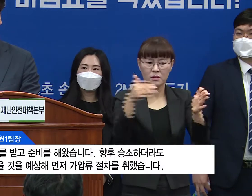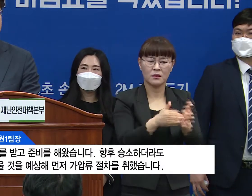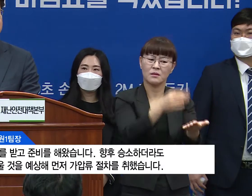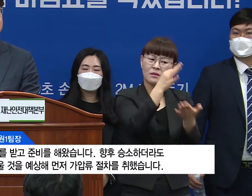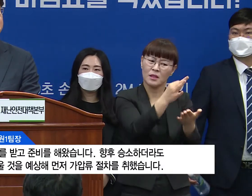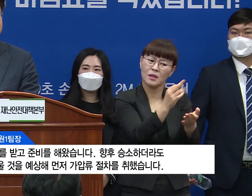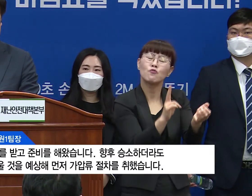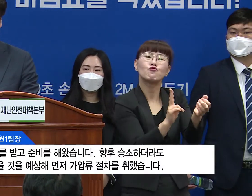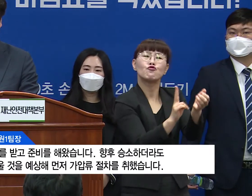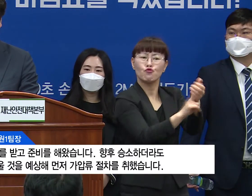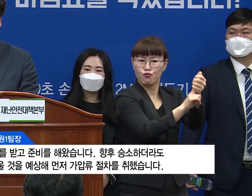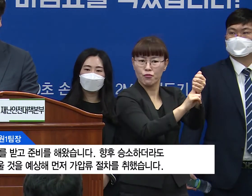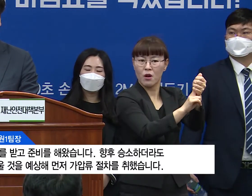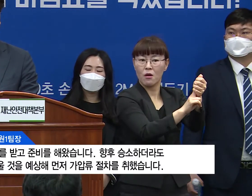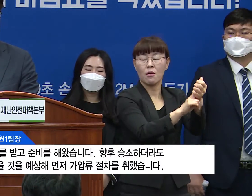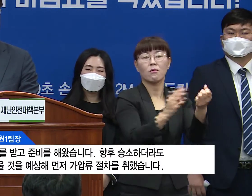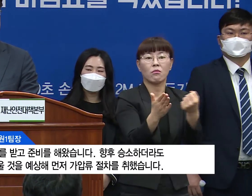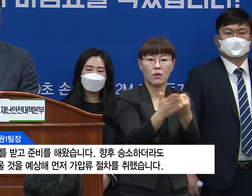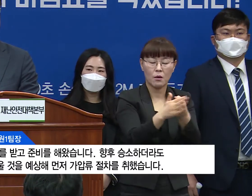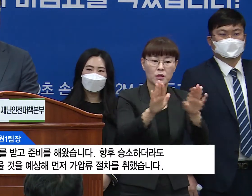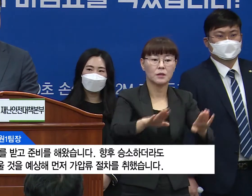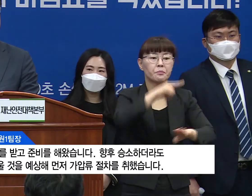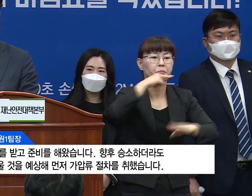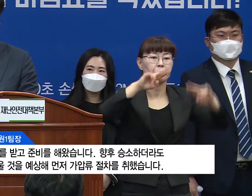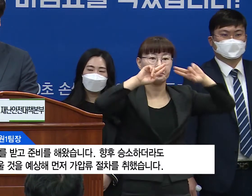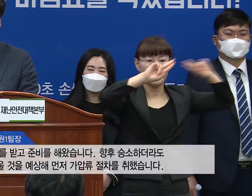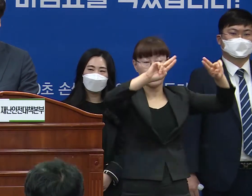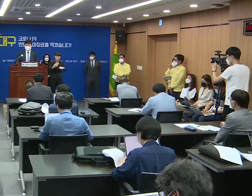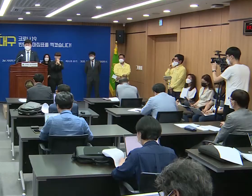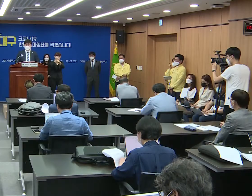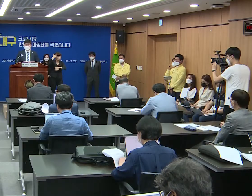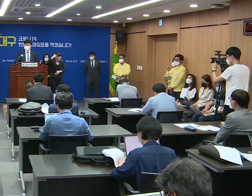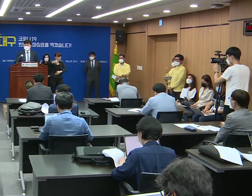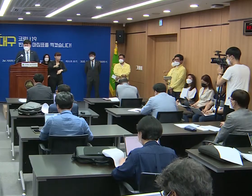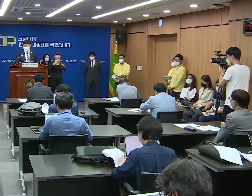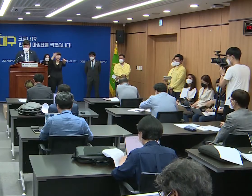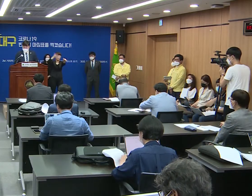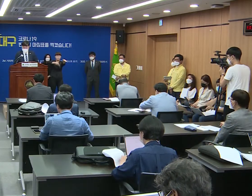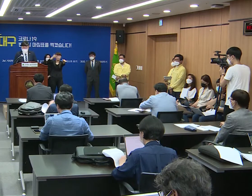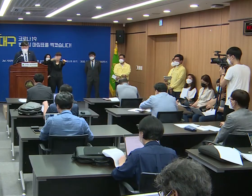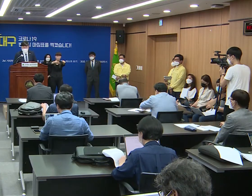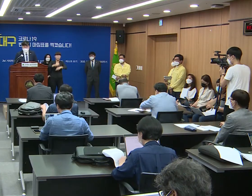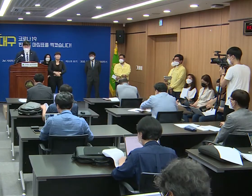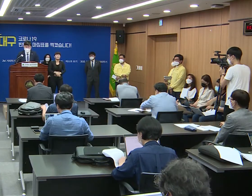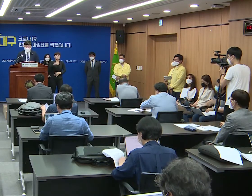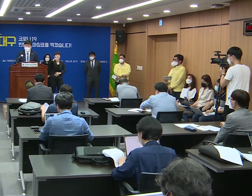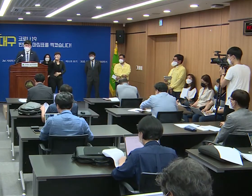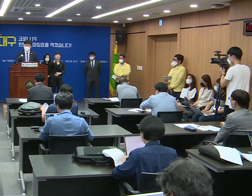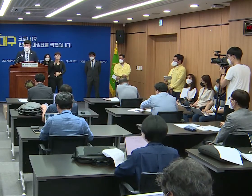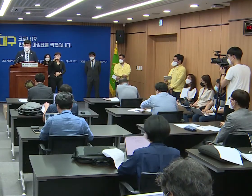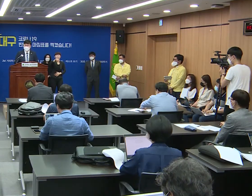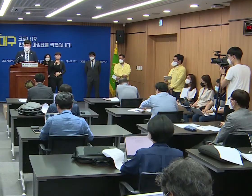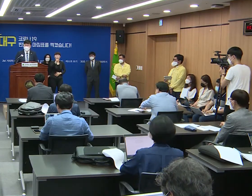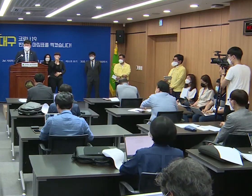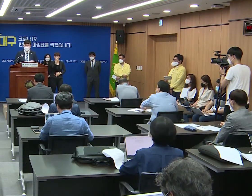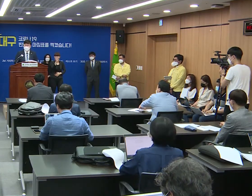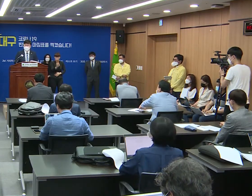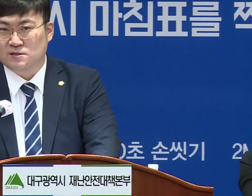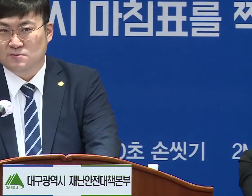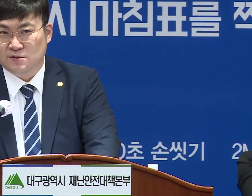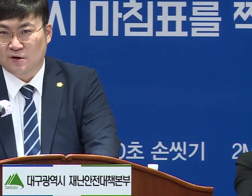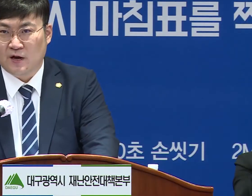집행이 어려울 것을 예상해서 먼저 가압류 절차를 취했습니다. 이번 소송 대상은 대구시가 산정한 재산상